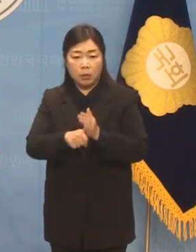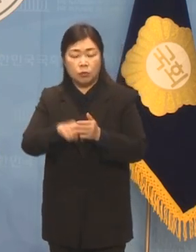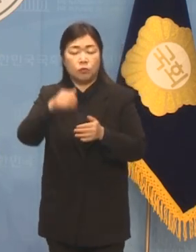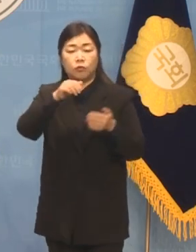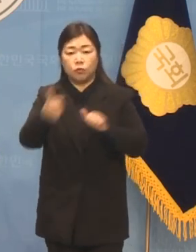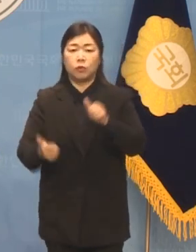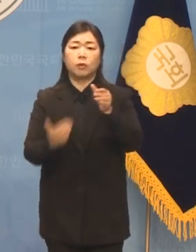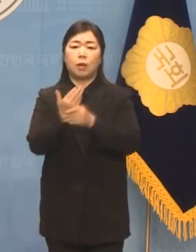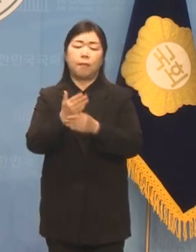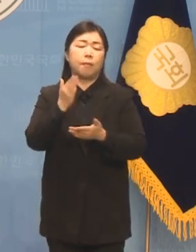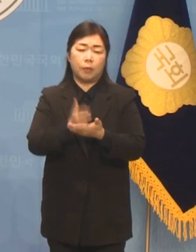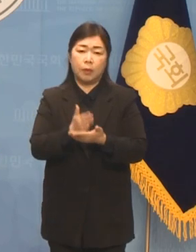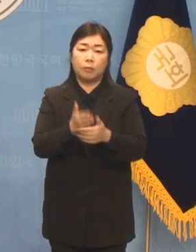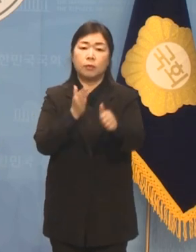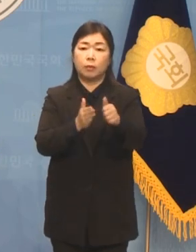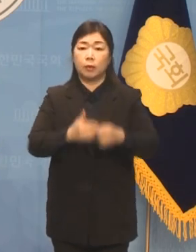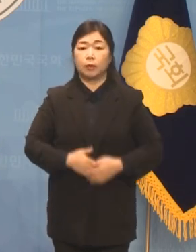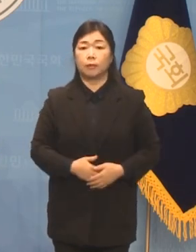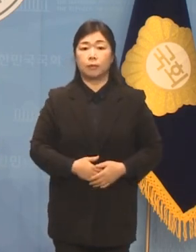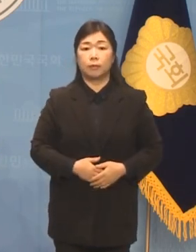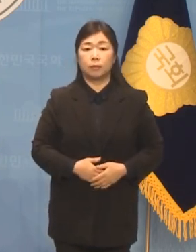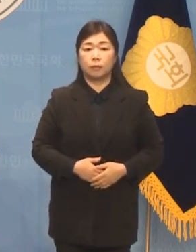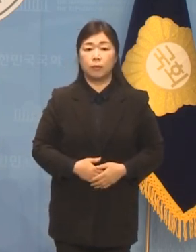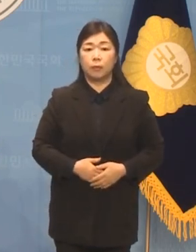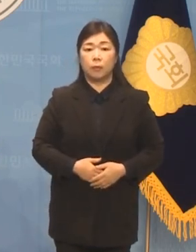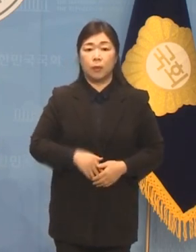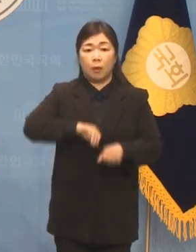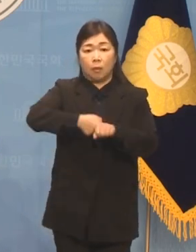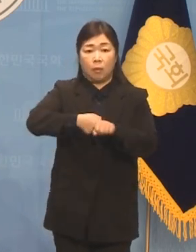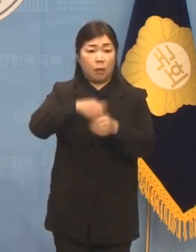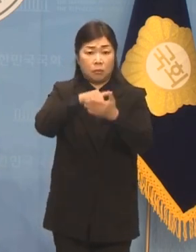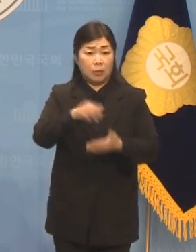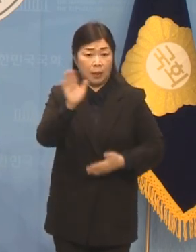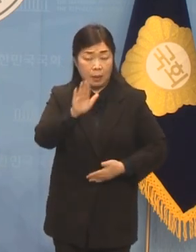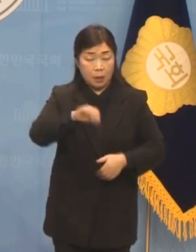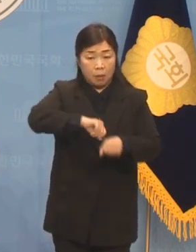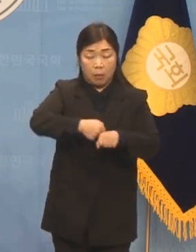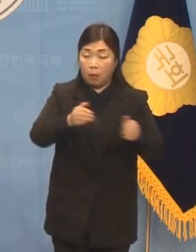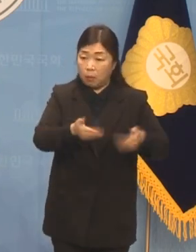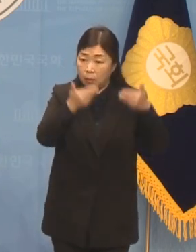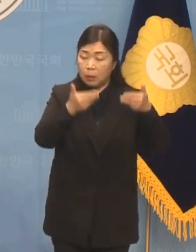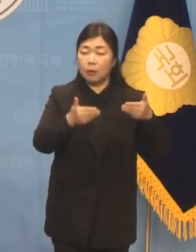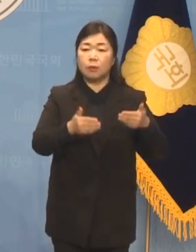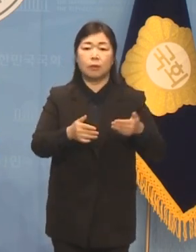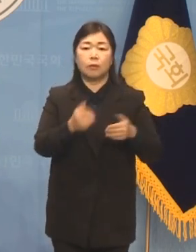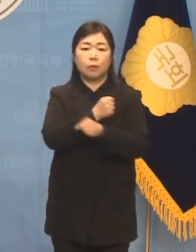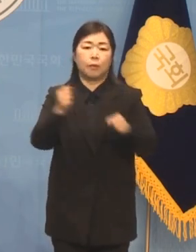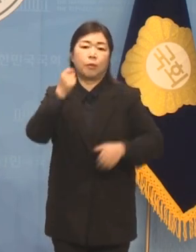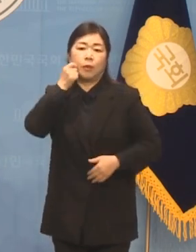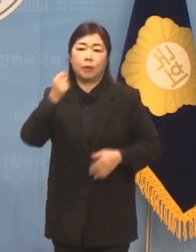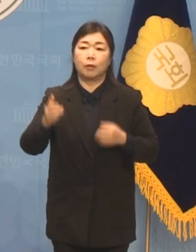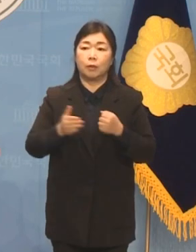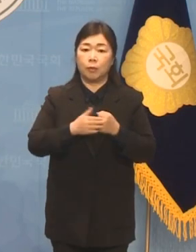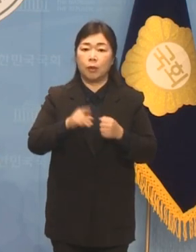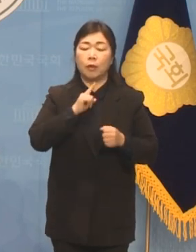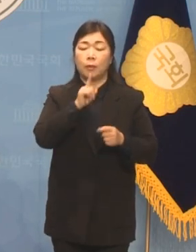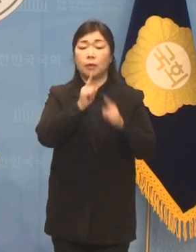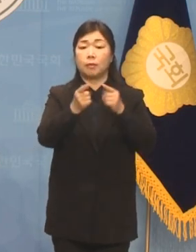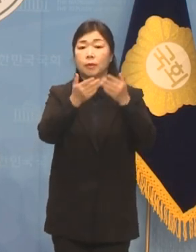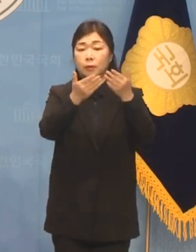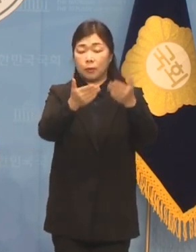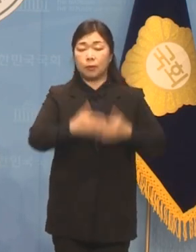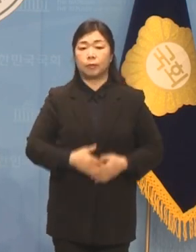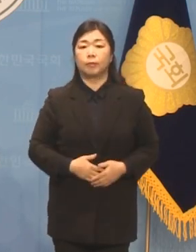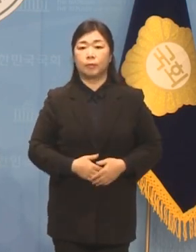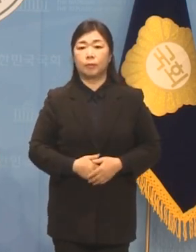중대재해처벌법 유예 결코 용납할 수 없고 이를 위해서 분연히 맞서겠다는 말씀을 첫 번째로 제가 당면한